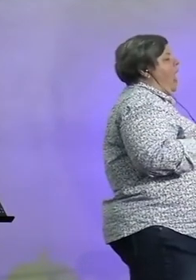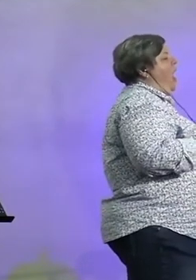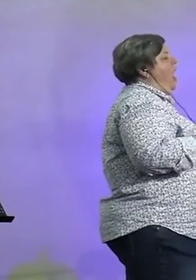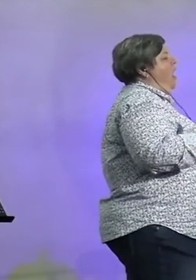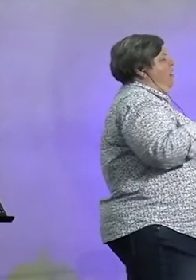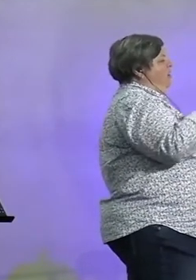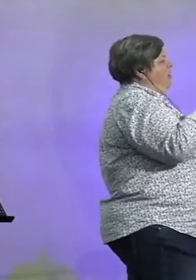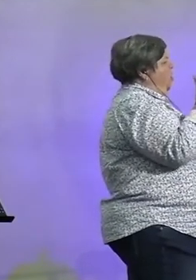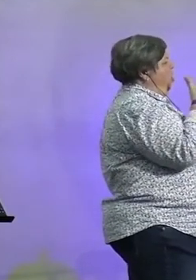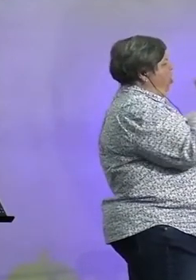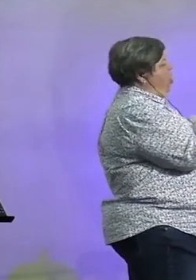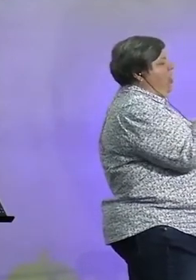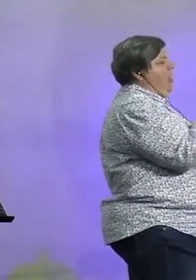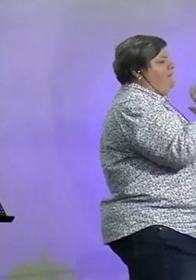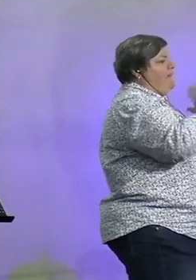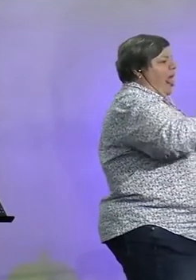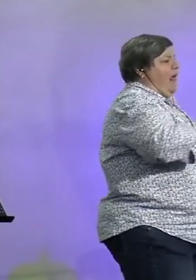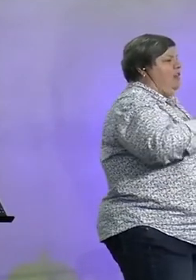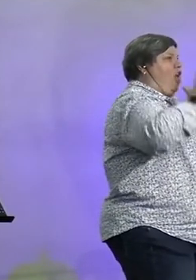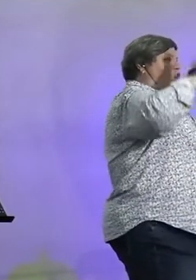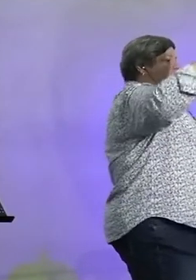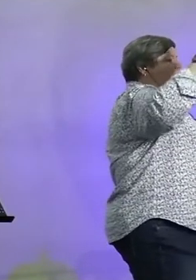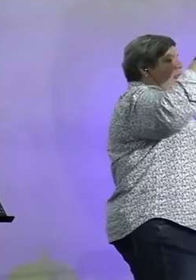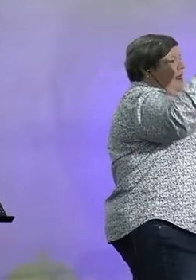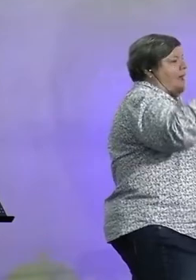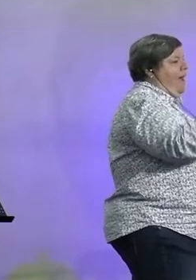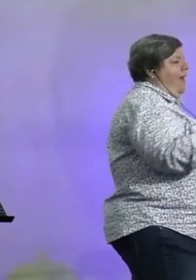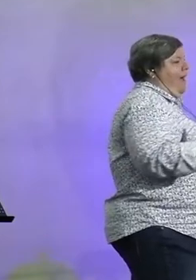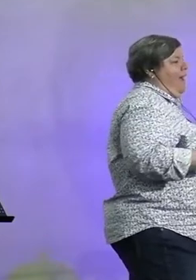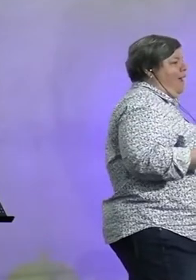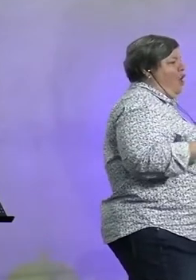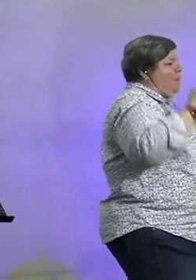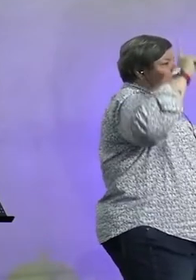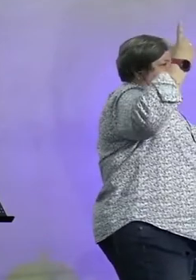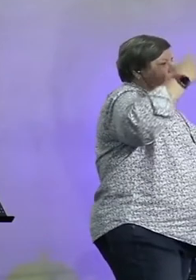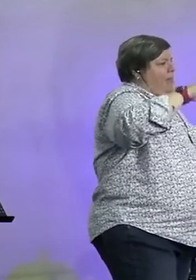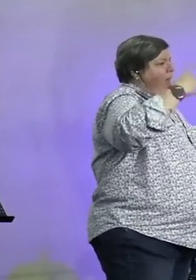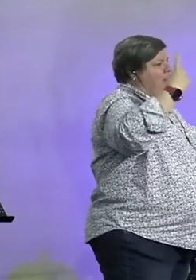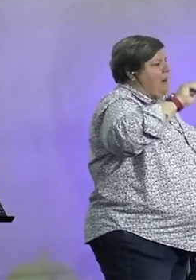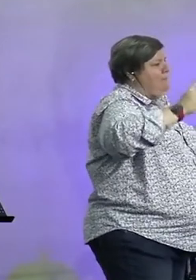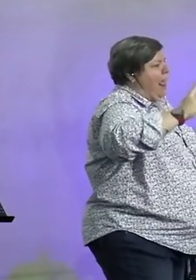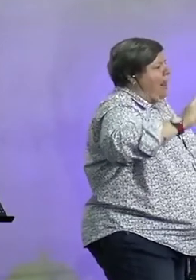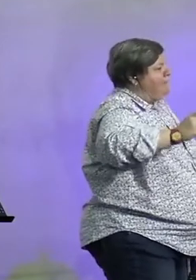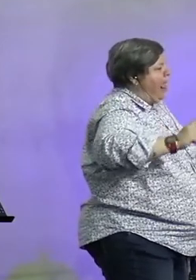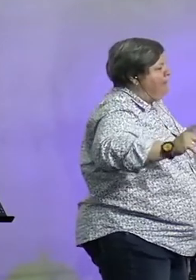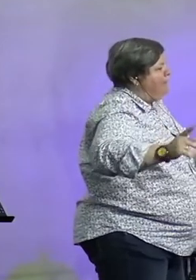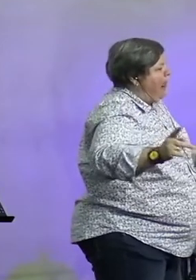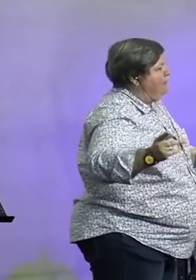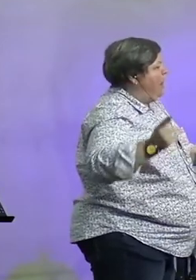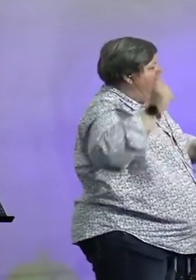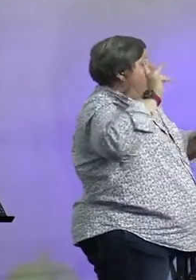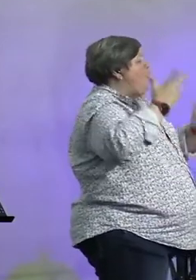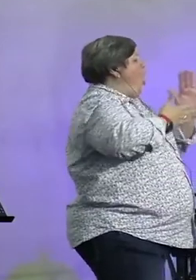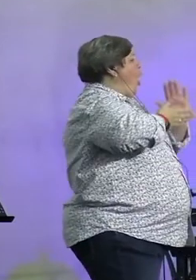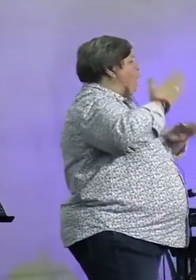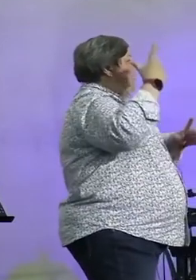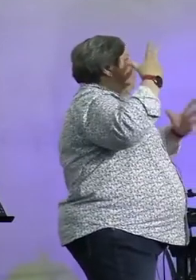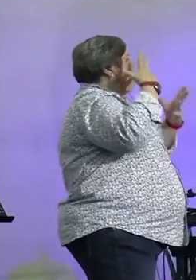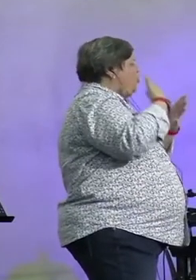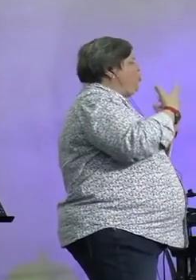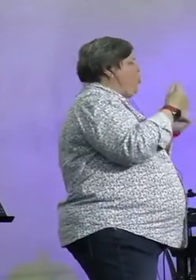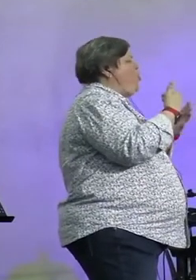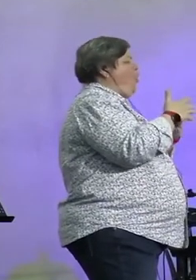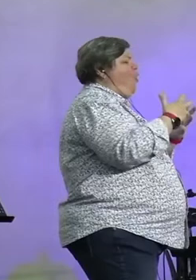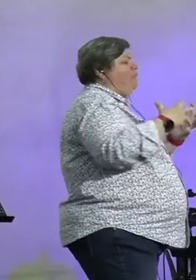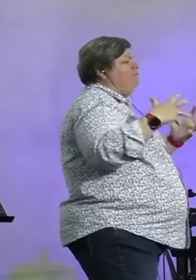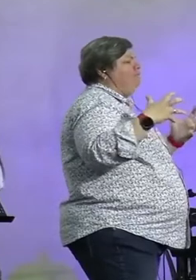sluit jy jou af van die moendlikheid, dat die heren nog iets in jou leven wil doen. Dat die heren nog iets in jou leven gaan doen. Dat die heren nog op pad is. Die heren het klaargedoen wat hy kon doen met my,